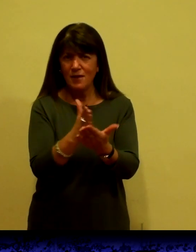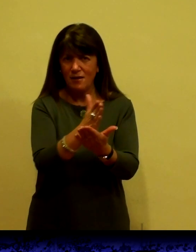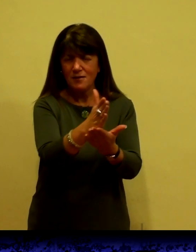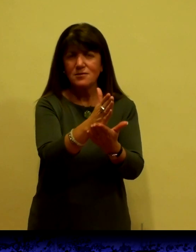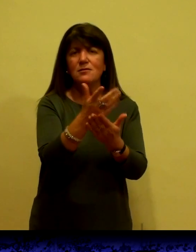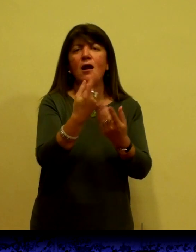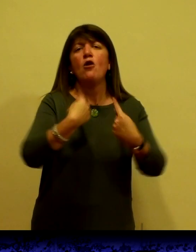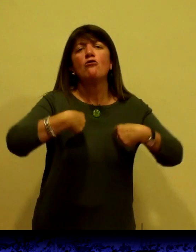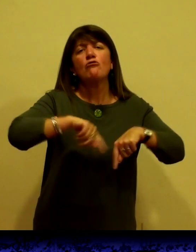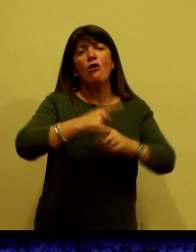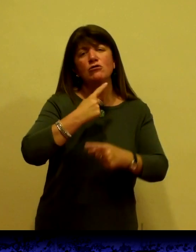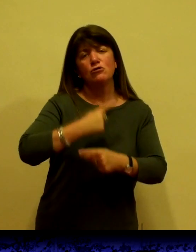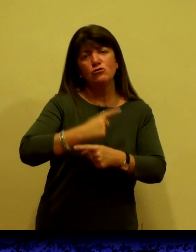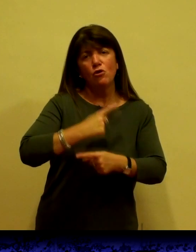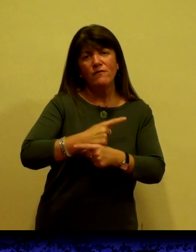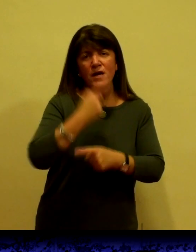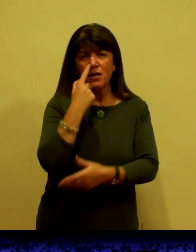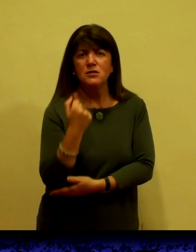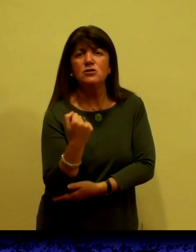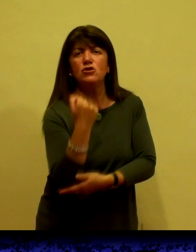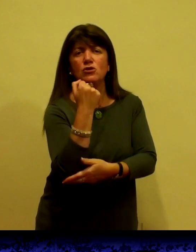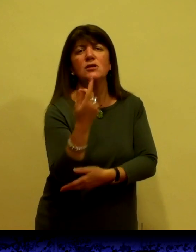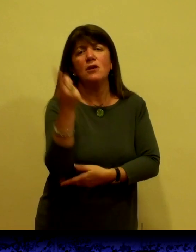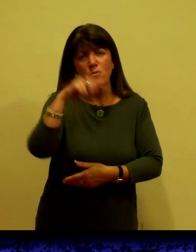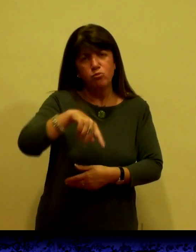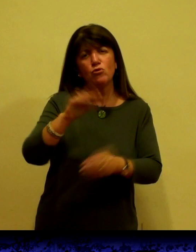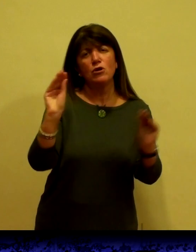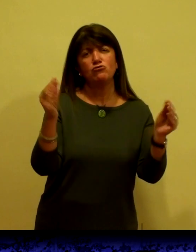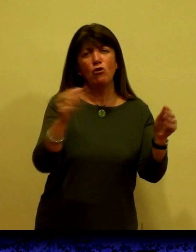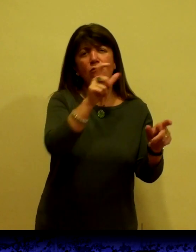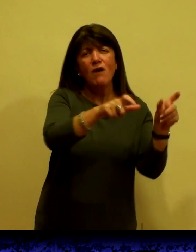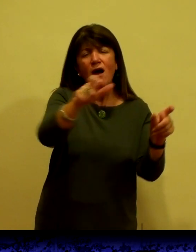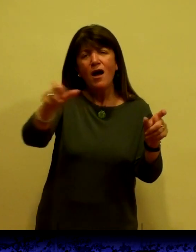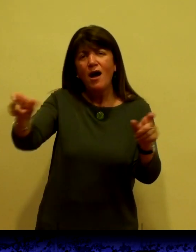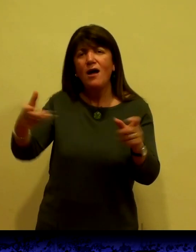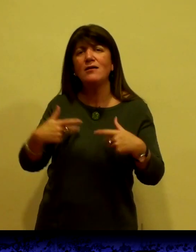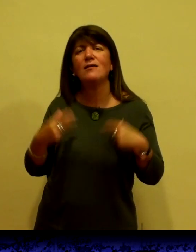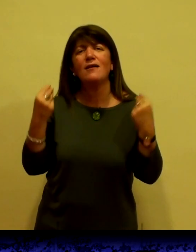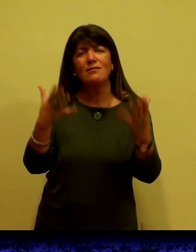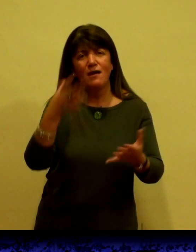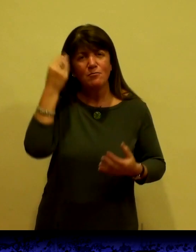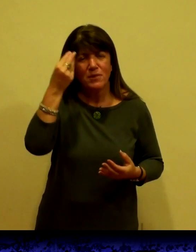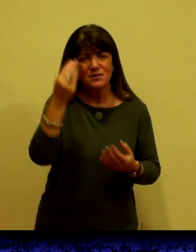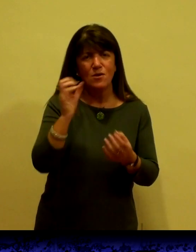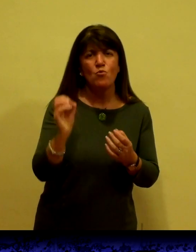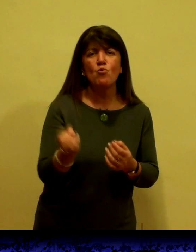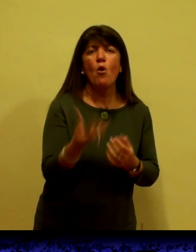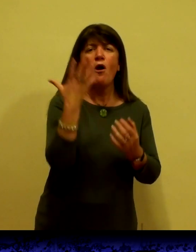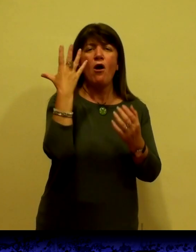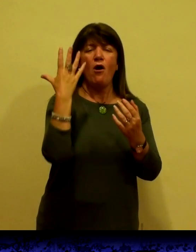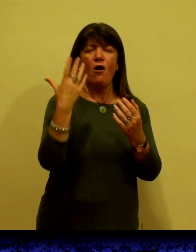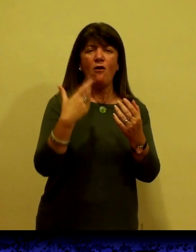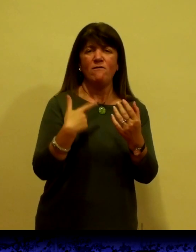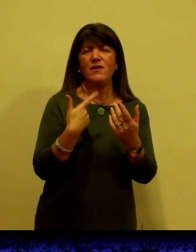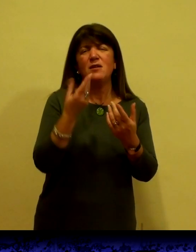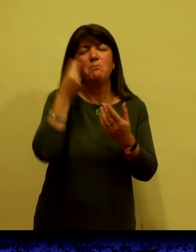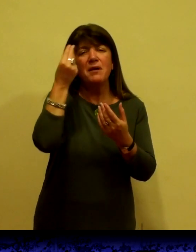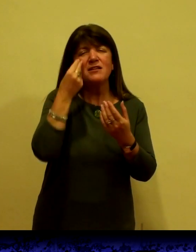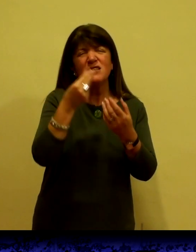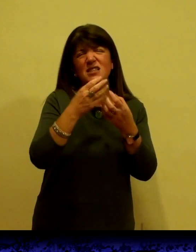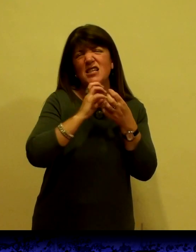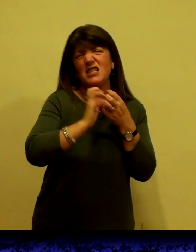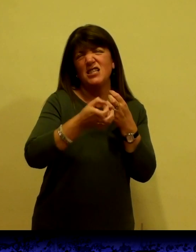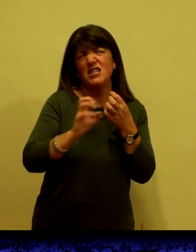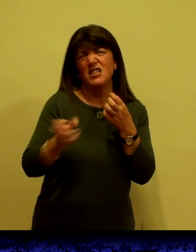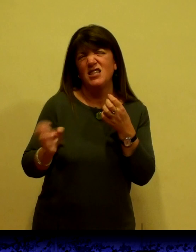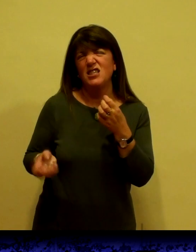sostenere anche i giovani che producono dei pensieri nuovi, articolati e importanti. Quindi noi